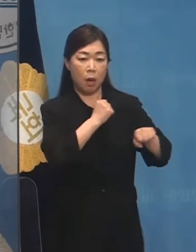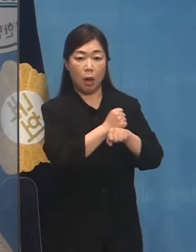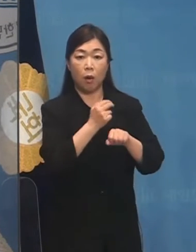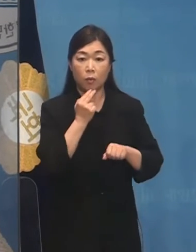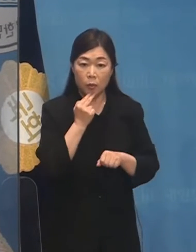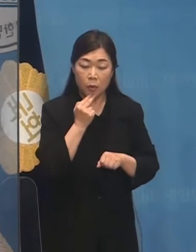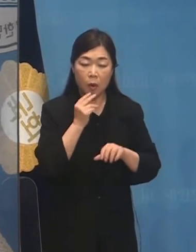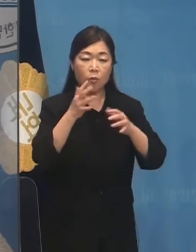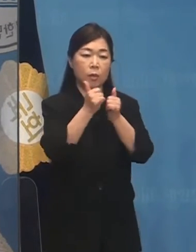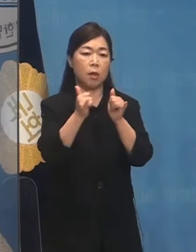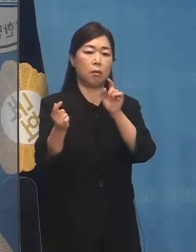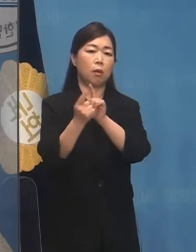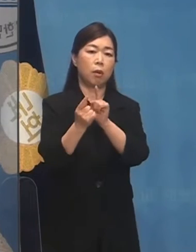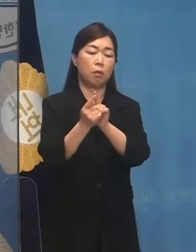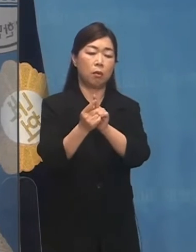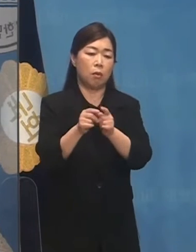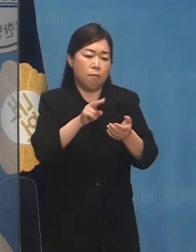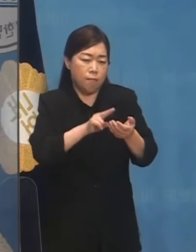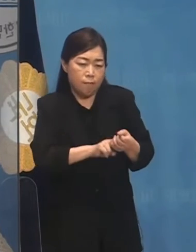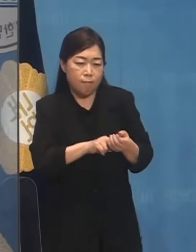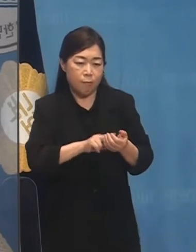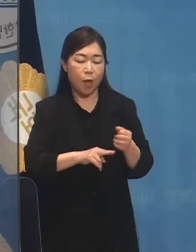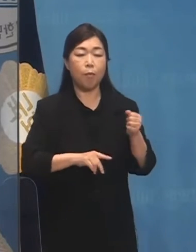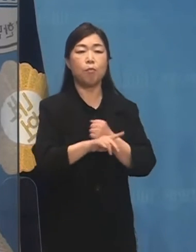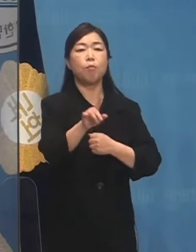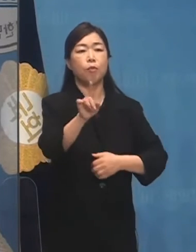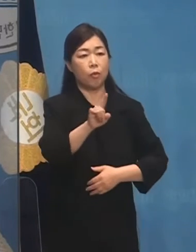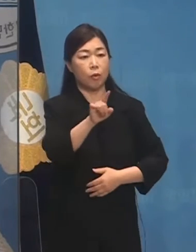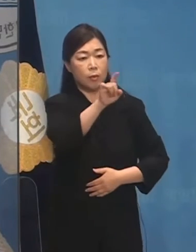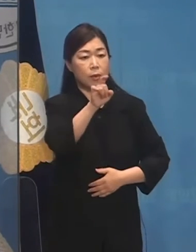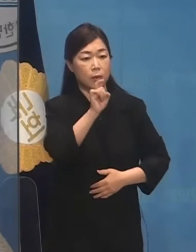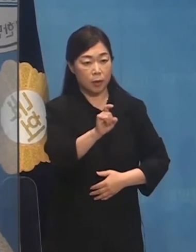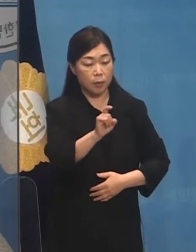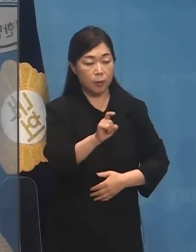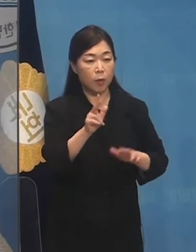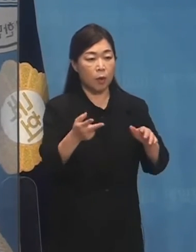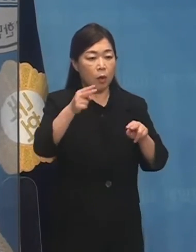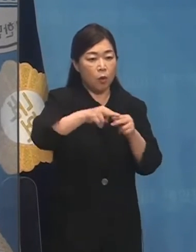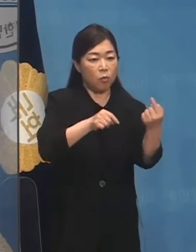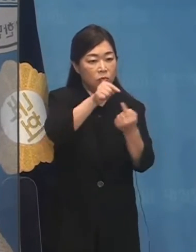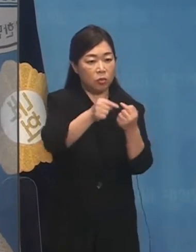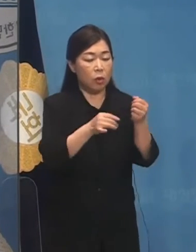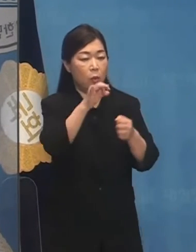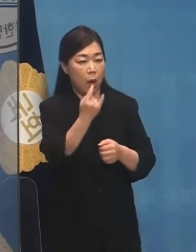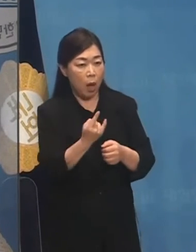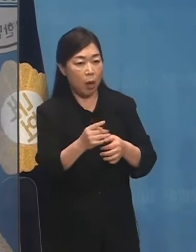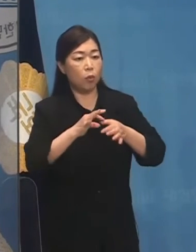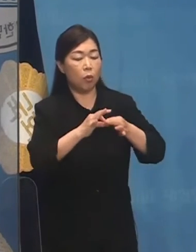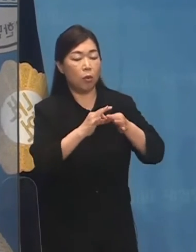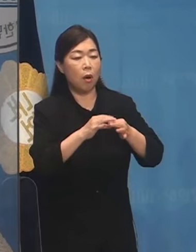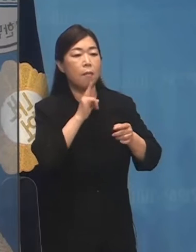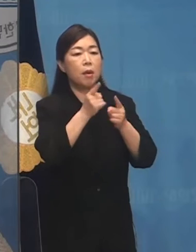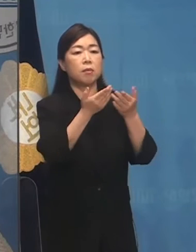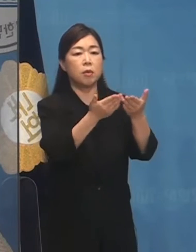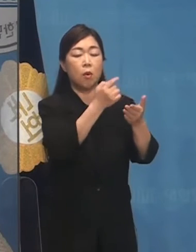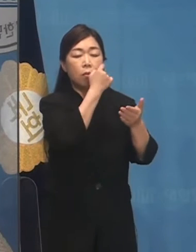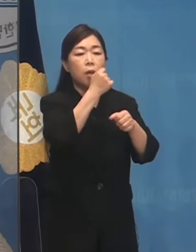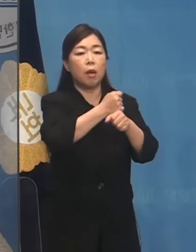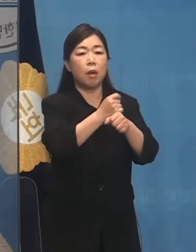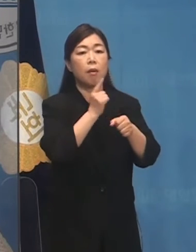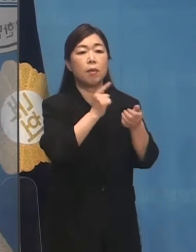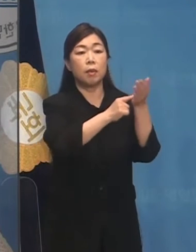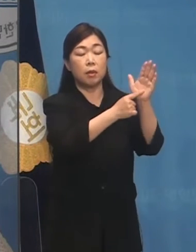국민을 상대로 무엇을 그렇게 감출 것이 많은 것인지 이번 청문회를 통해서 뭘 말씀드리고 어떤 검증을